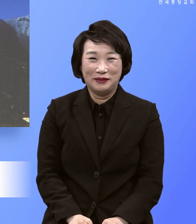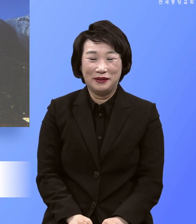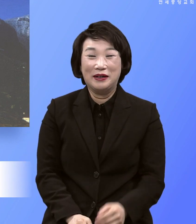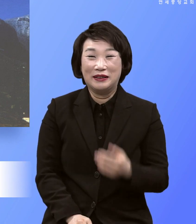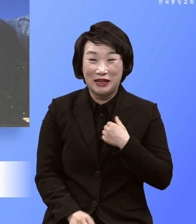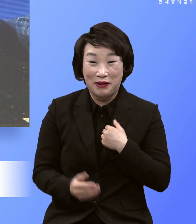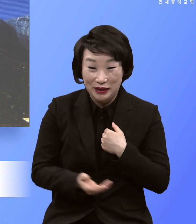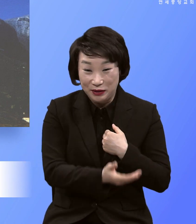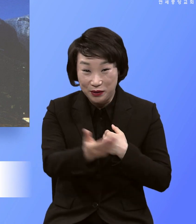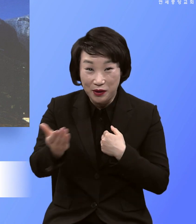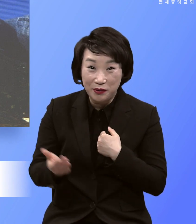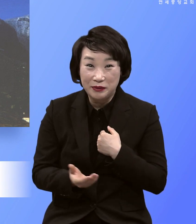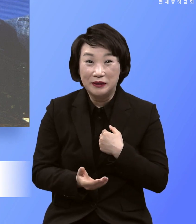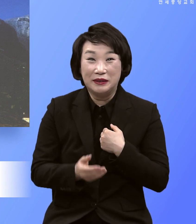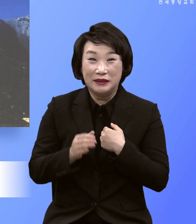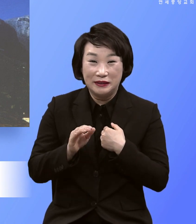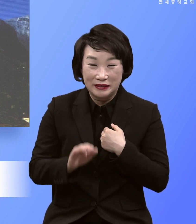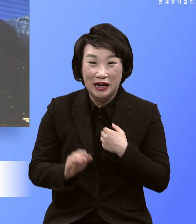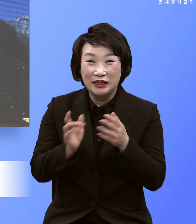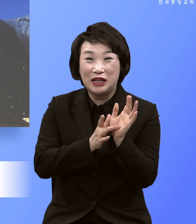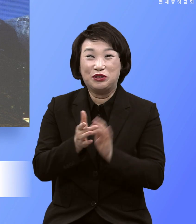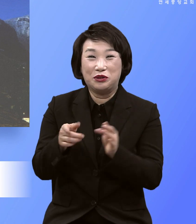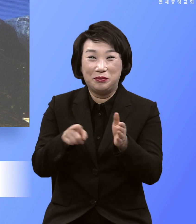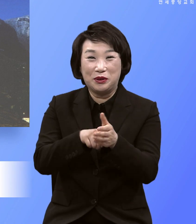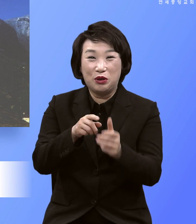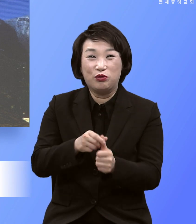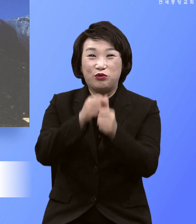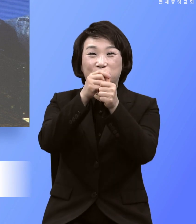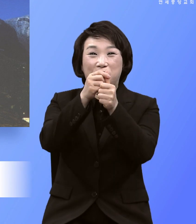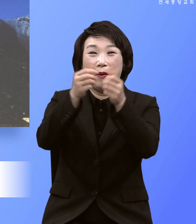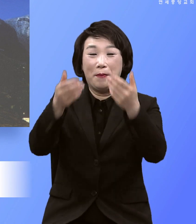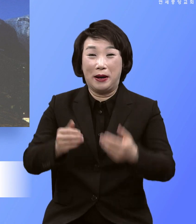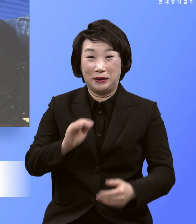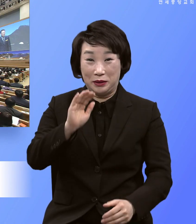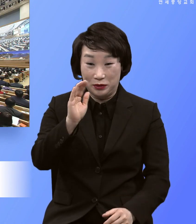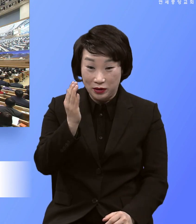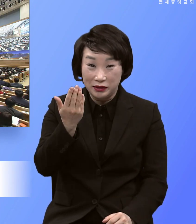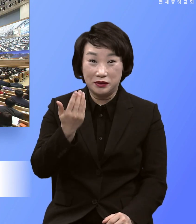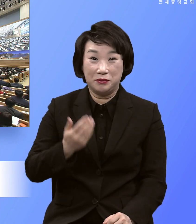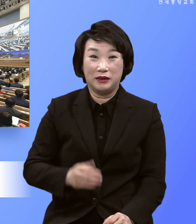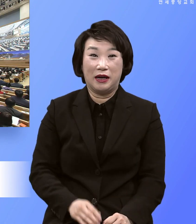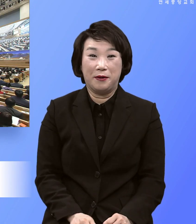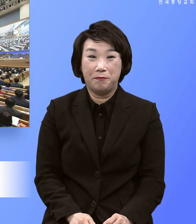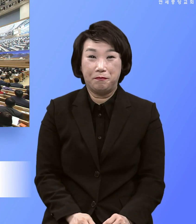그래서 나와 여러분들이 예수 믿고 구원받게 된 것입니다.